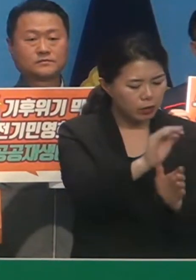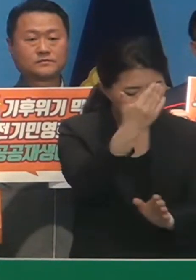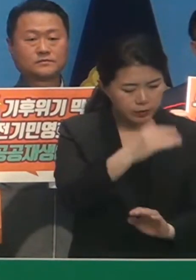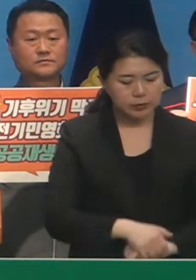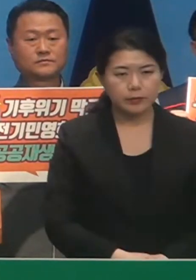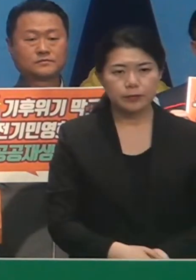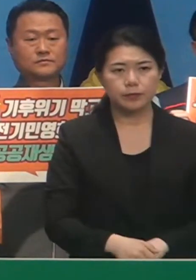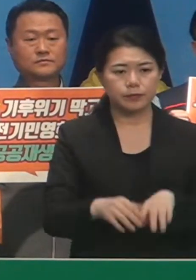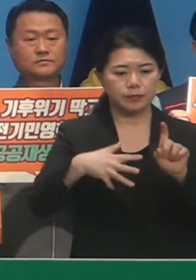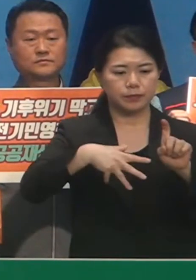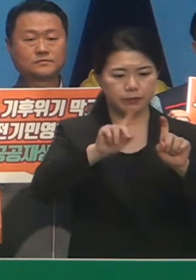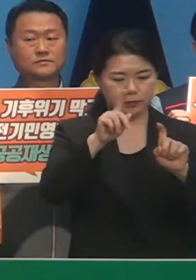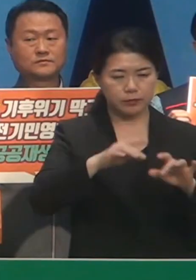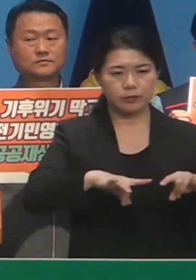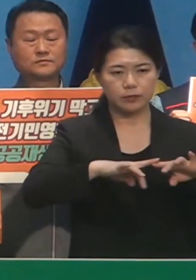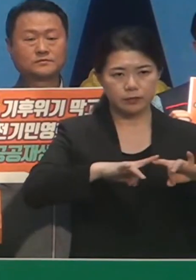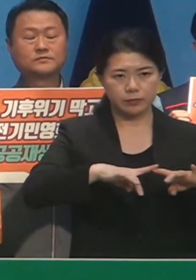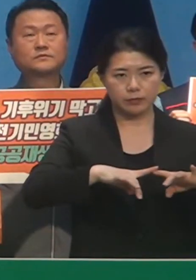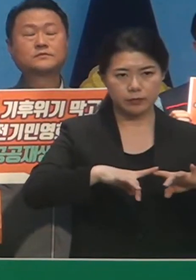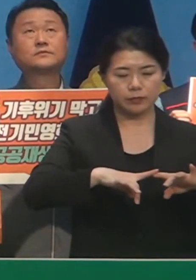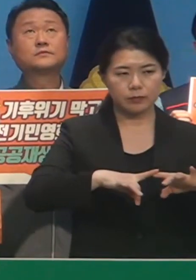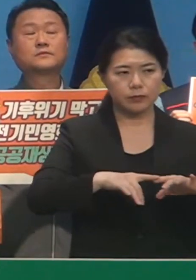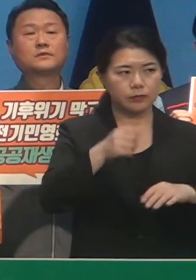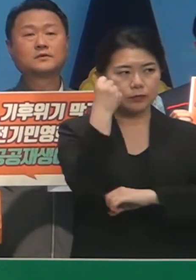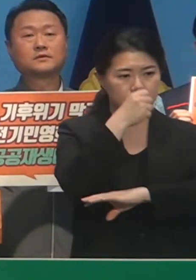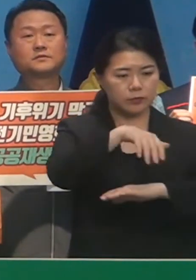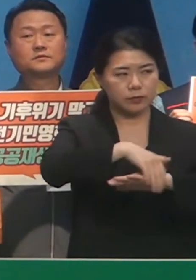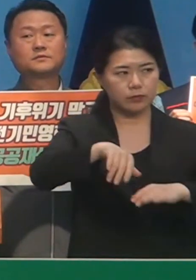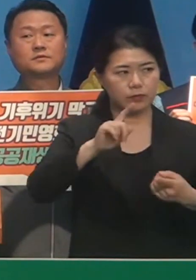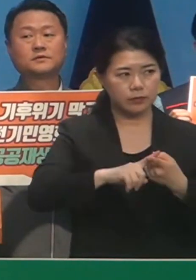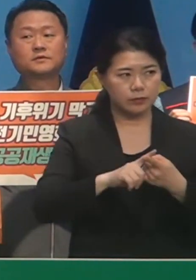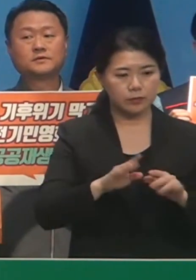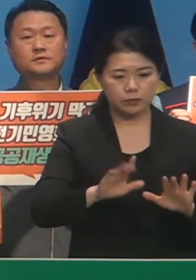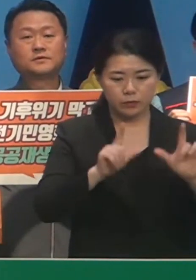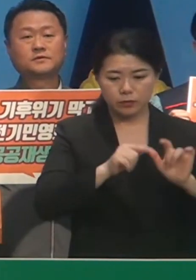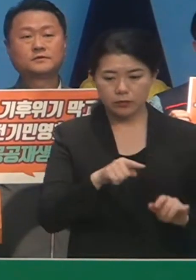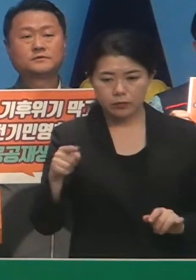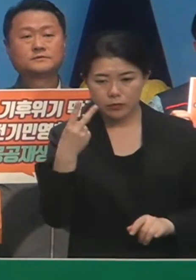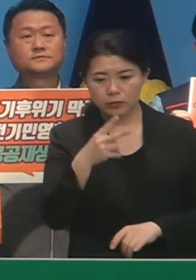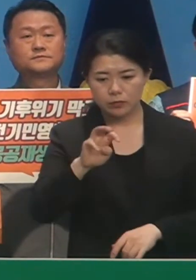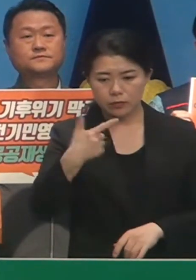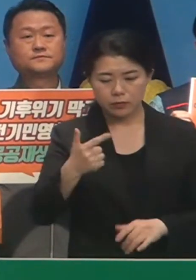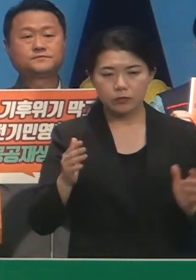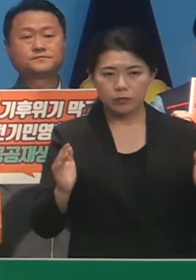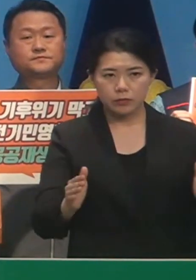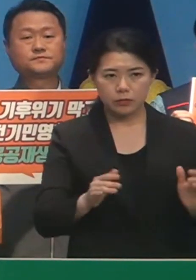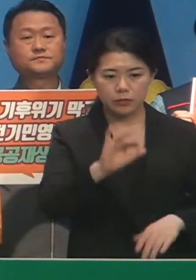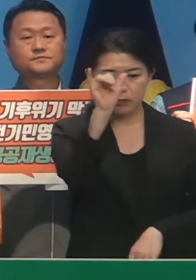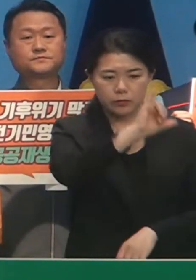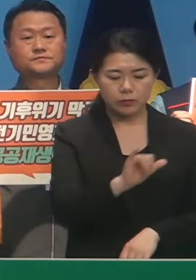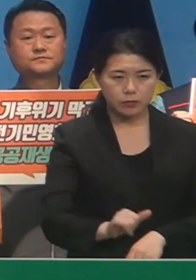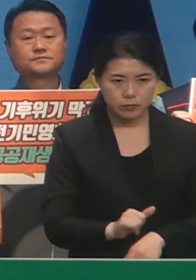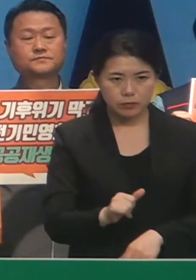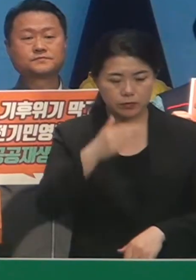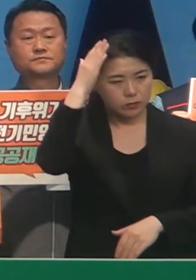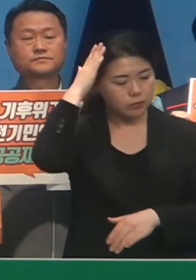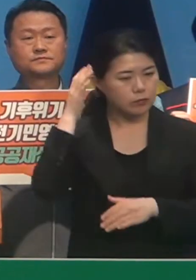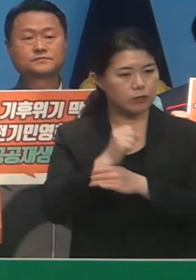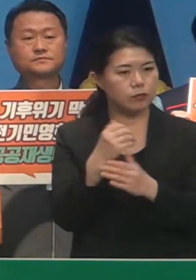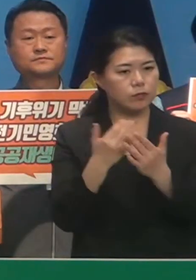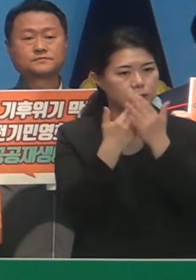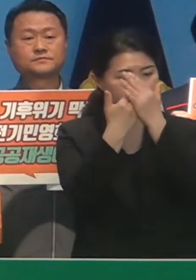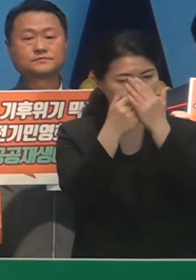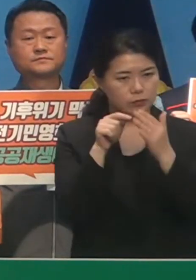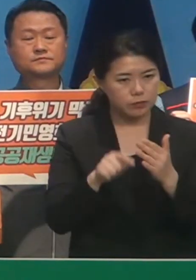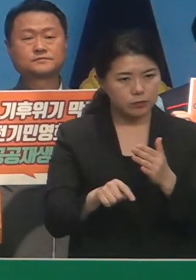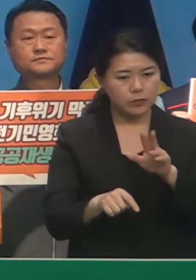제10자 전력수급 기본계획에 따라 올해부터 2036년까지 전국에 28개의 석탄